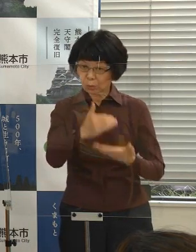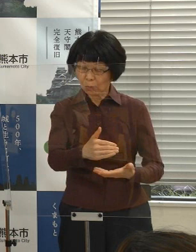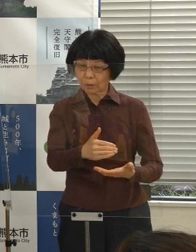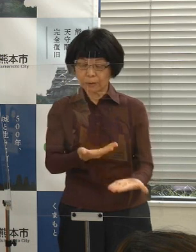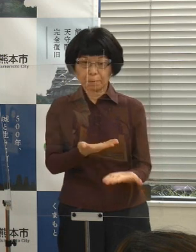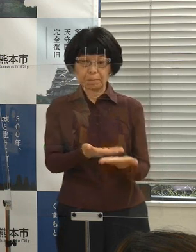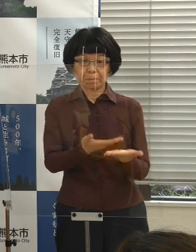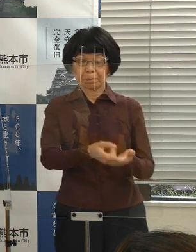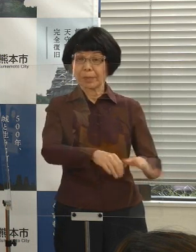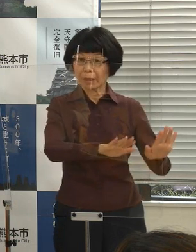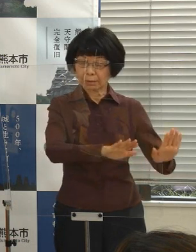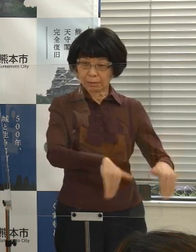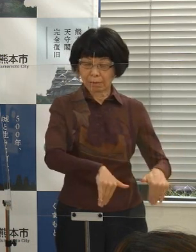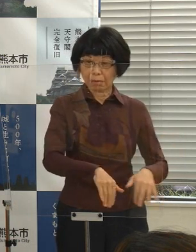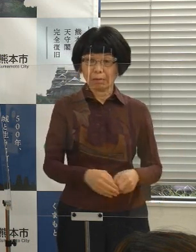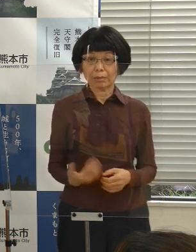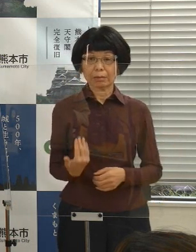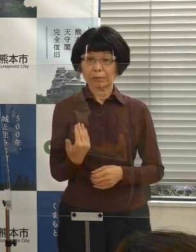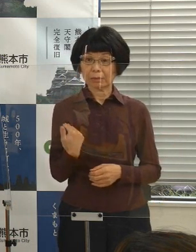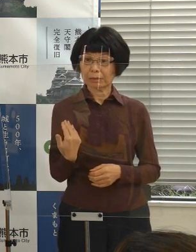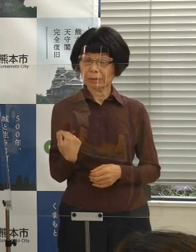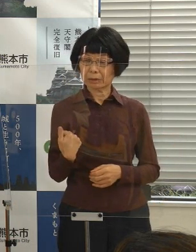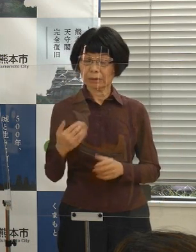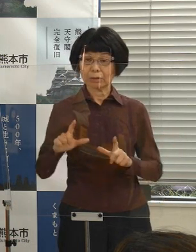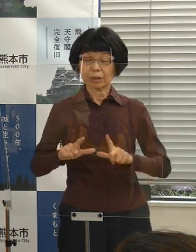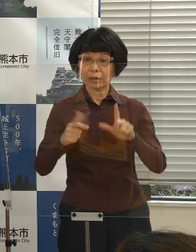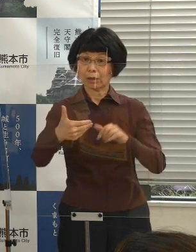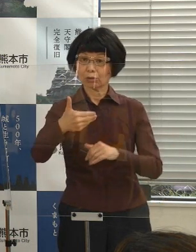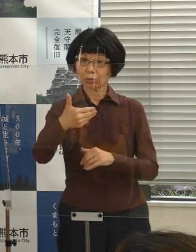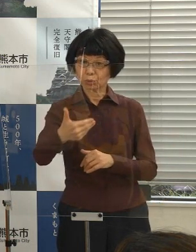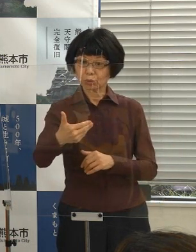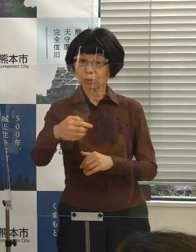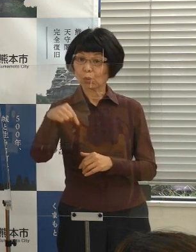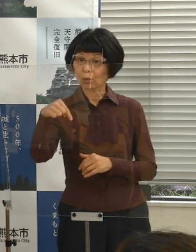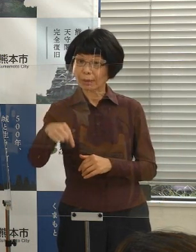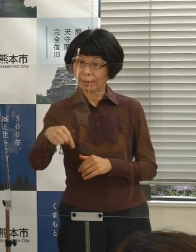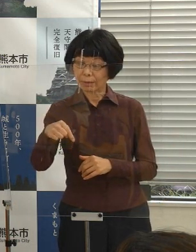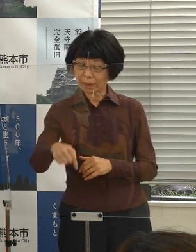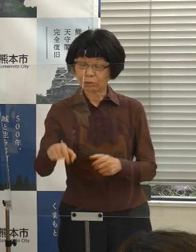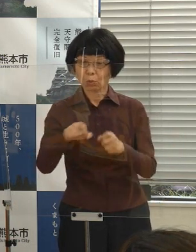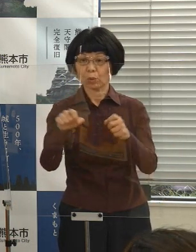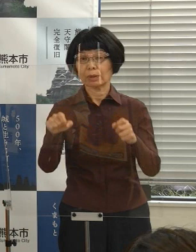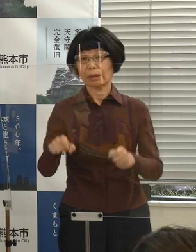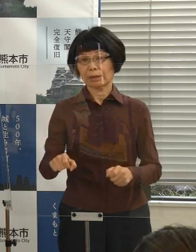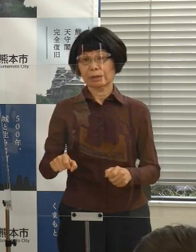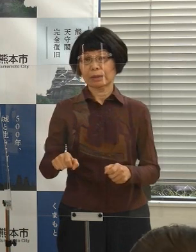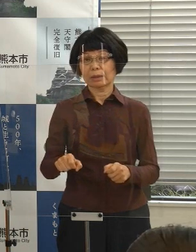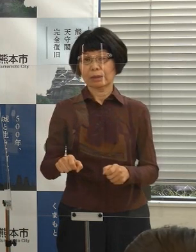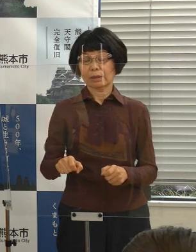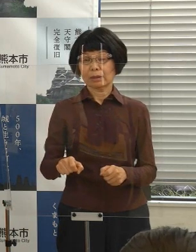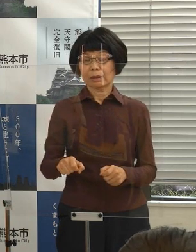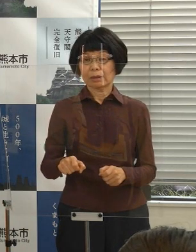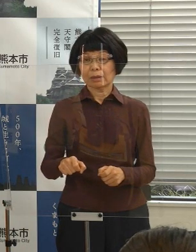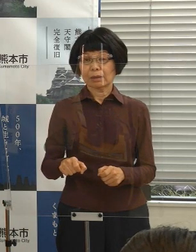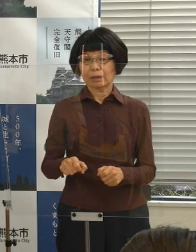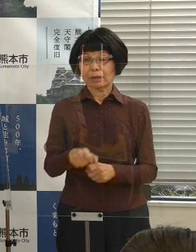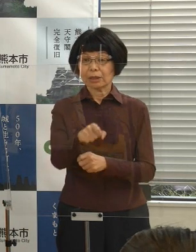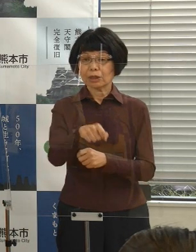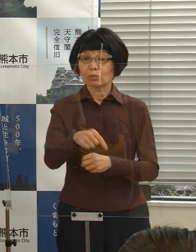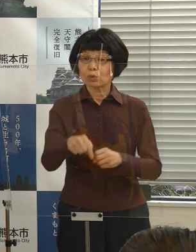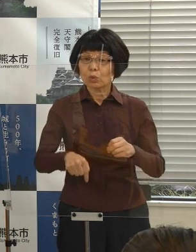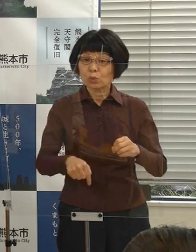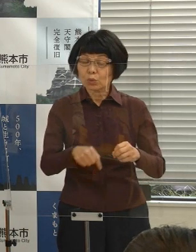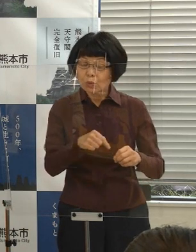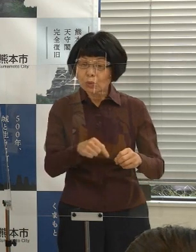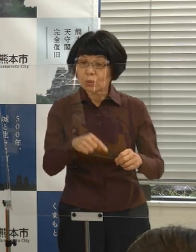が、先日もその東区のですね、県で、いわゆる選管事務局、それから東区の選管事務局